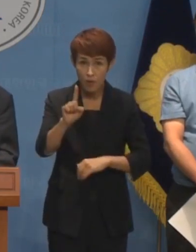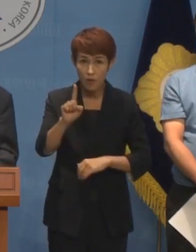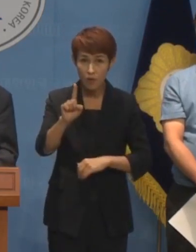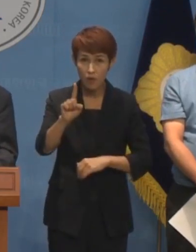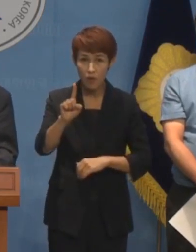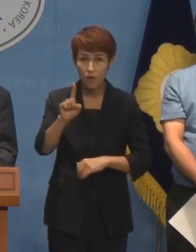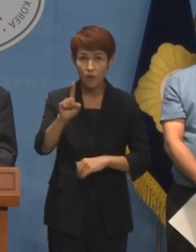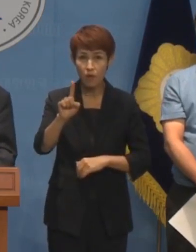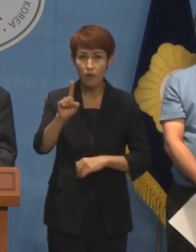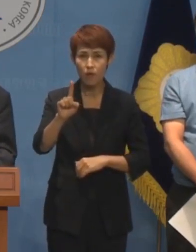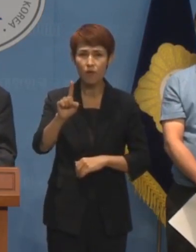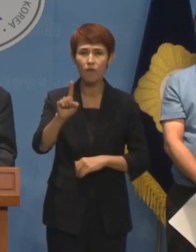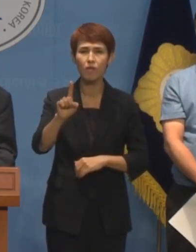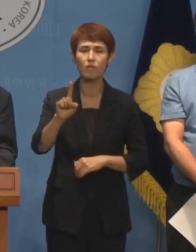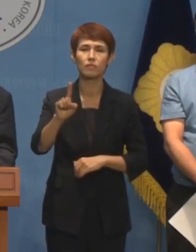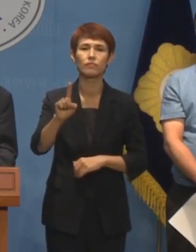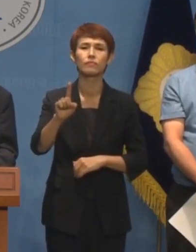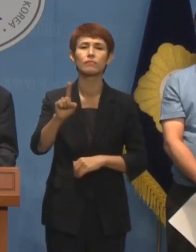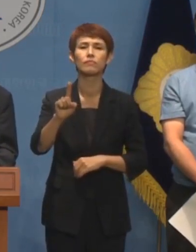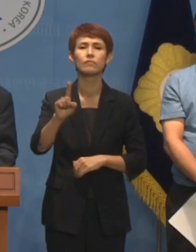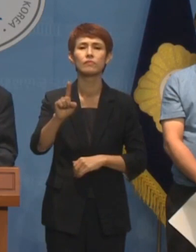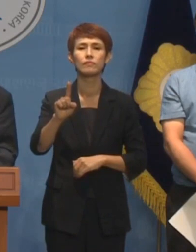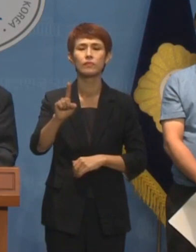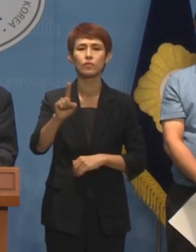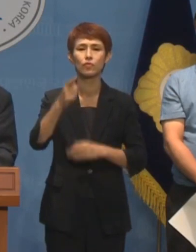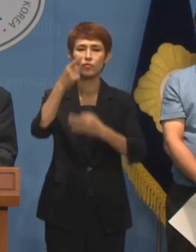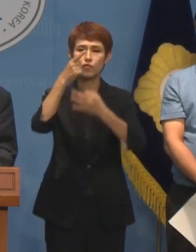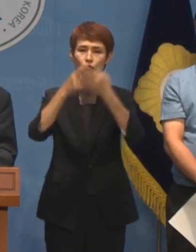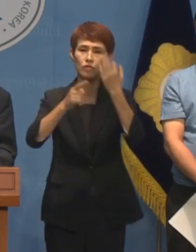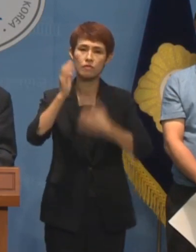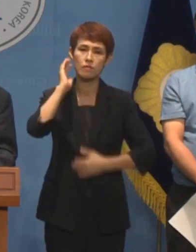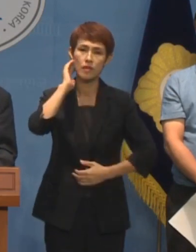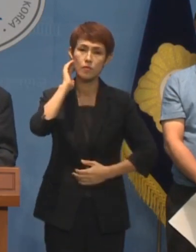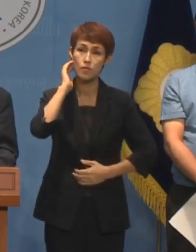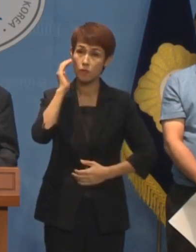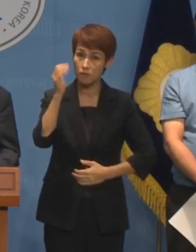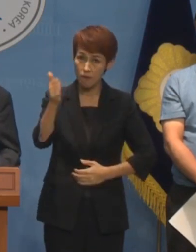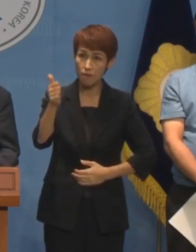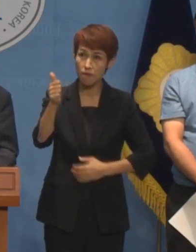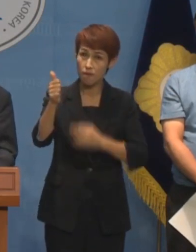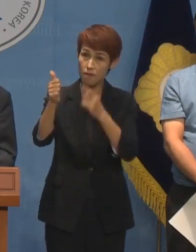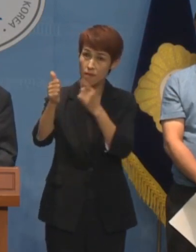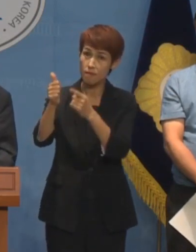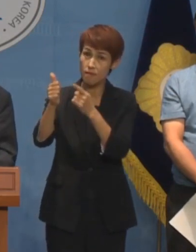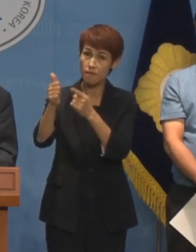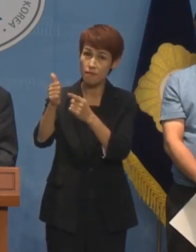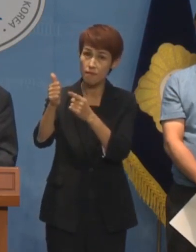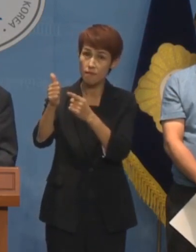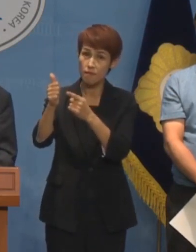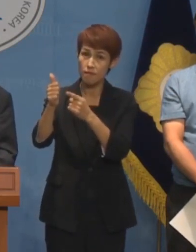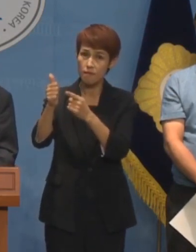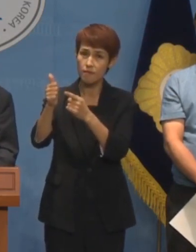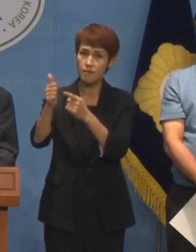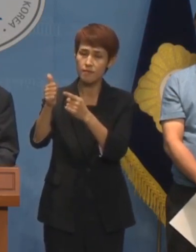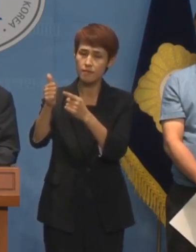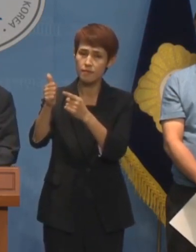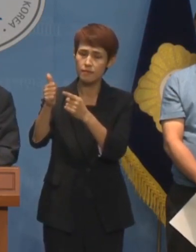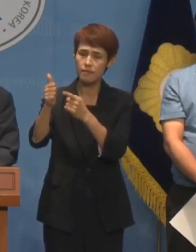모두가 마지막 윤석열 대통령을 향해서 모든 걸